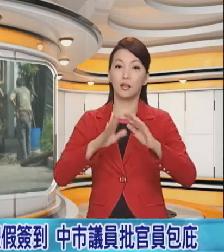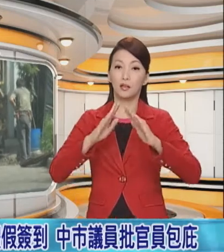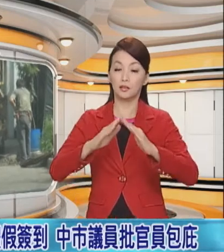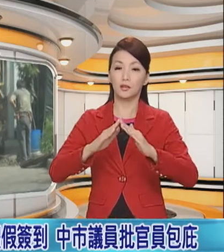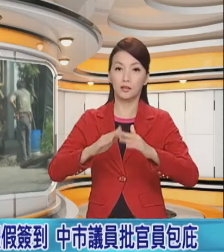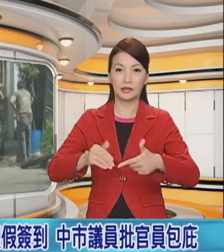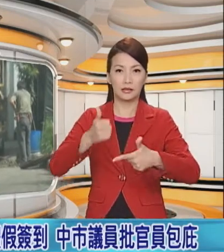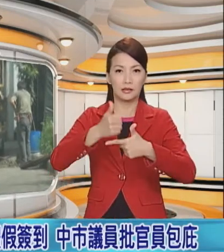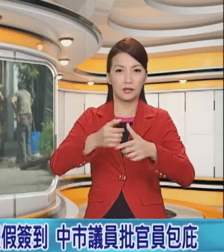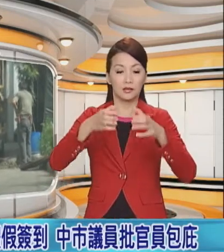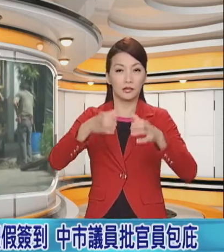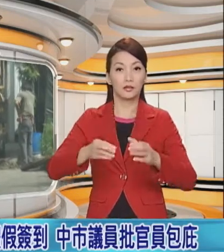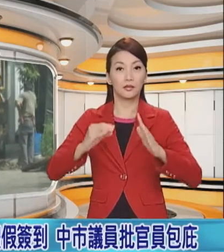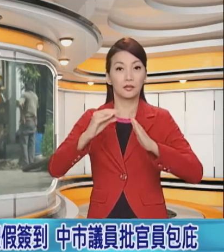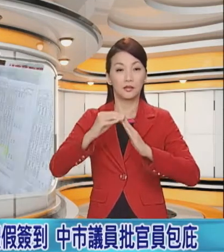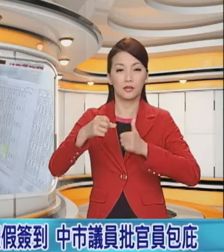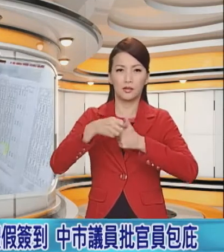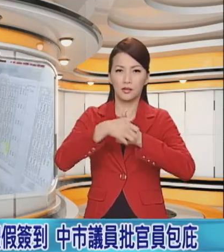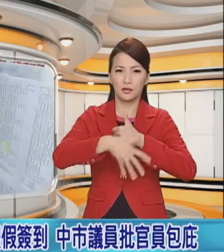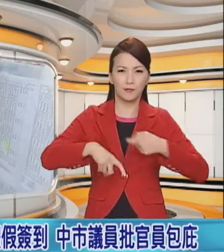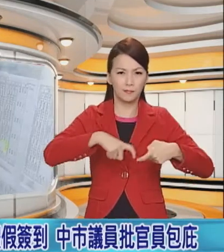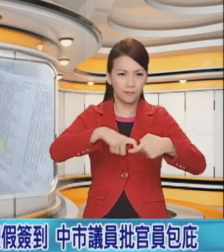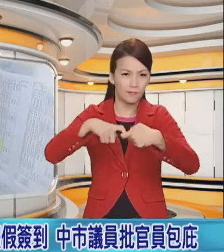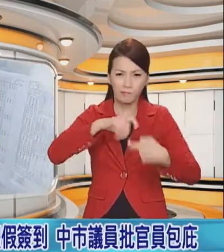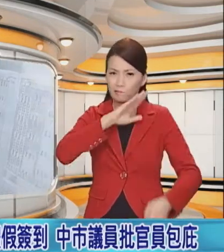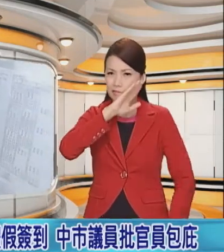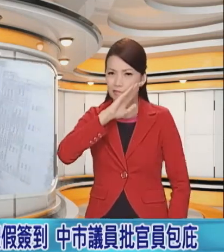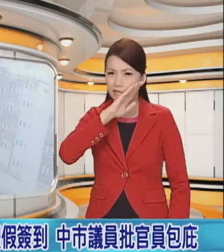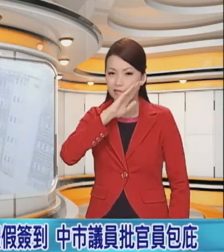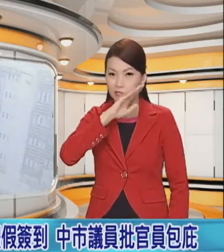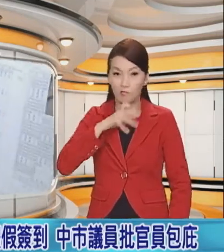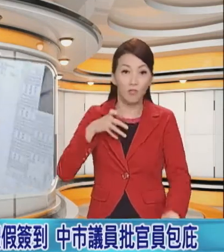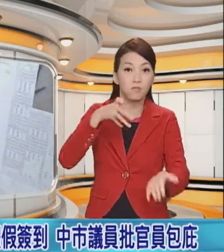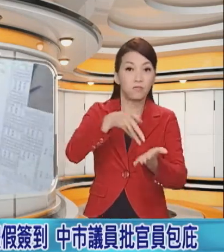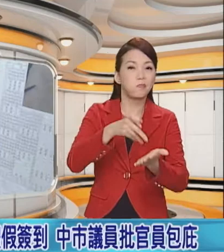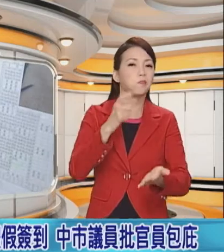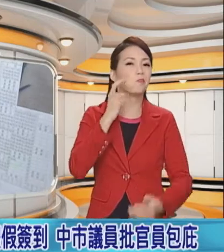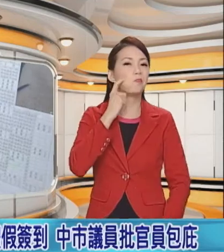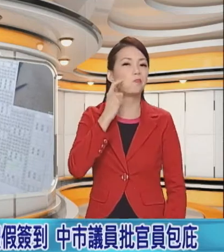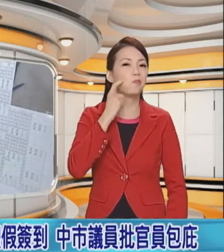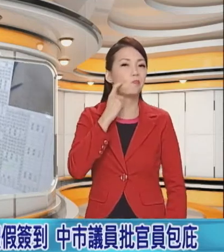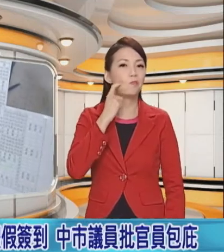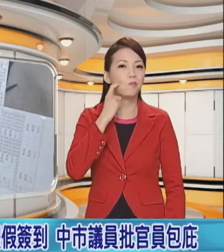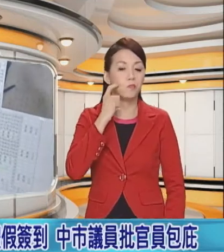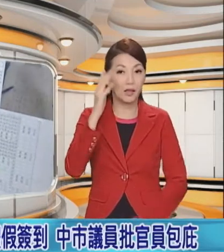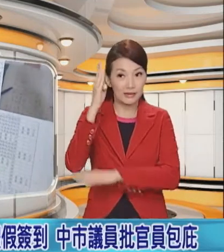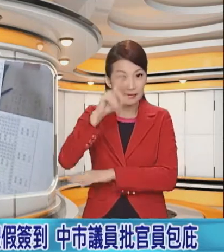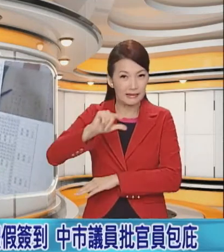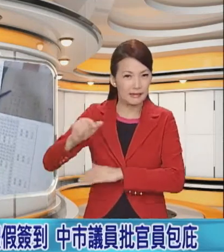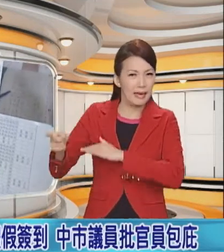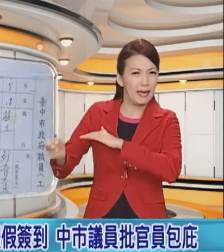台中市建设局爆发员工集体假签到，甚至疑似窃取公务来牟利的弊